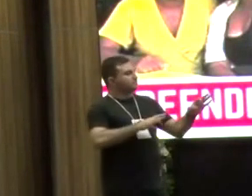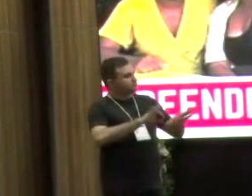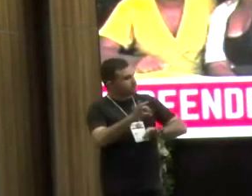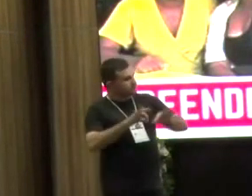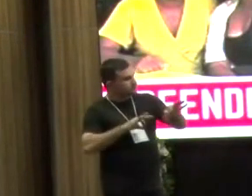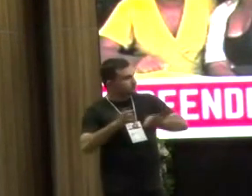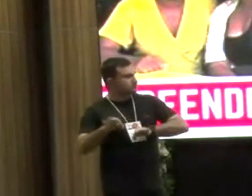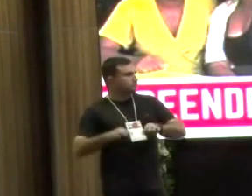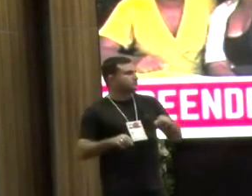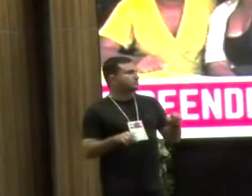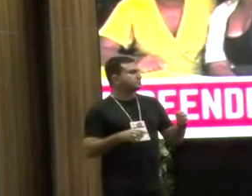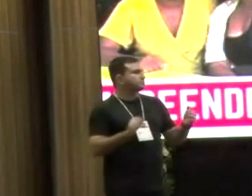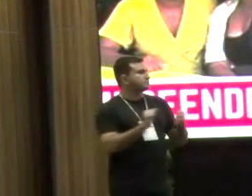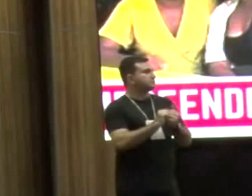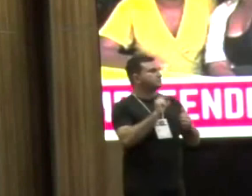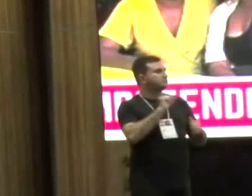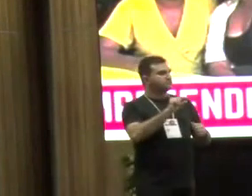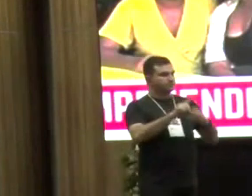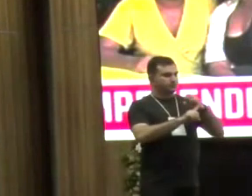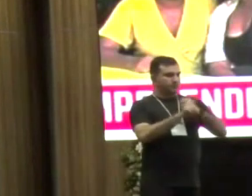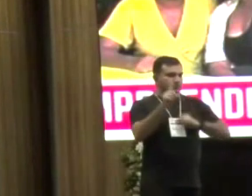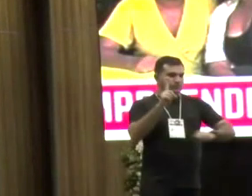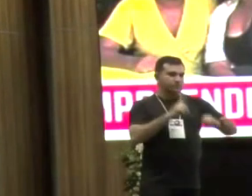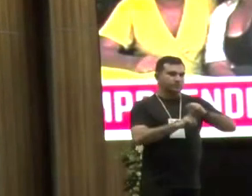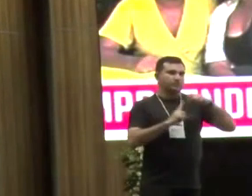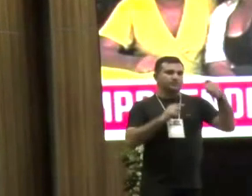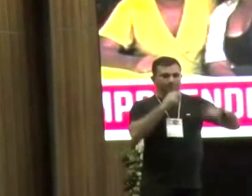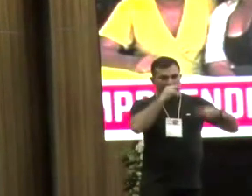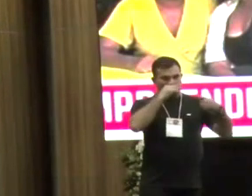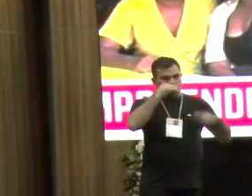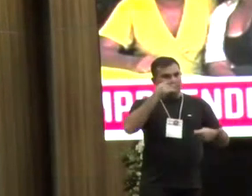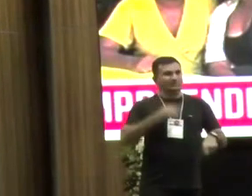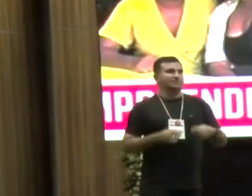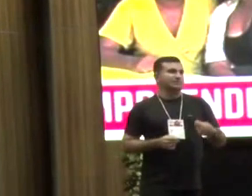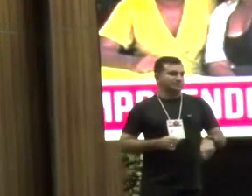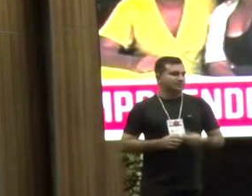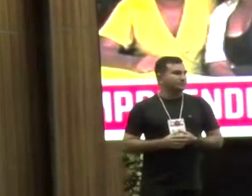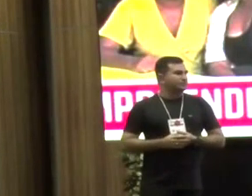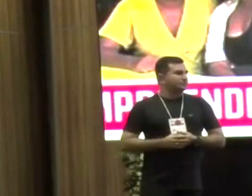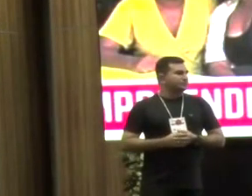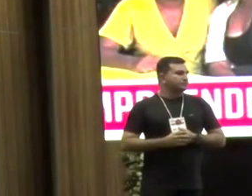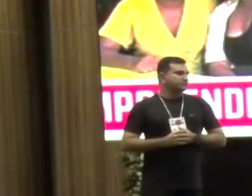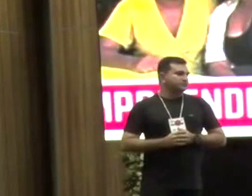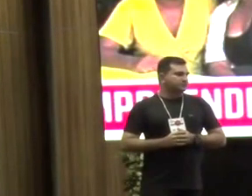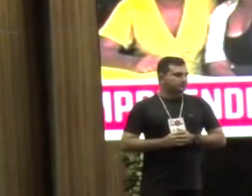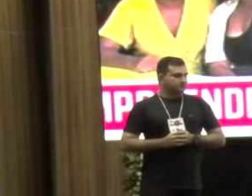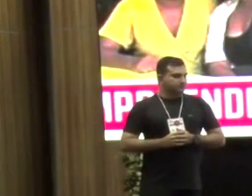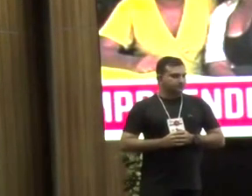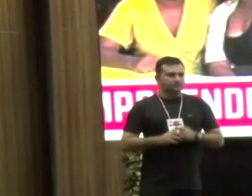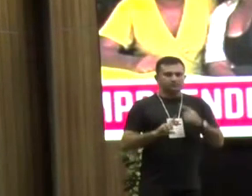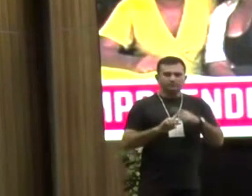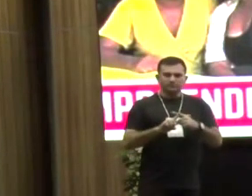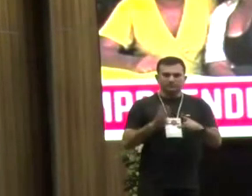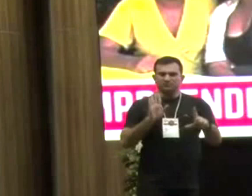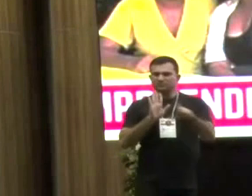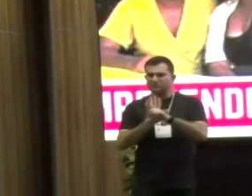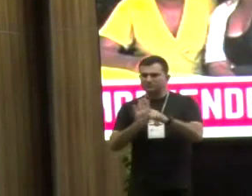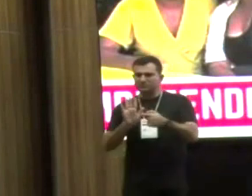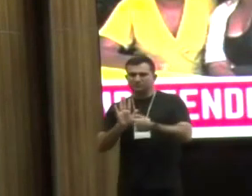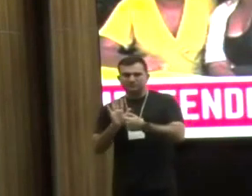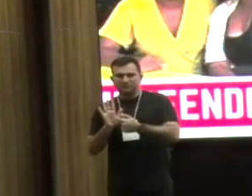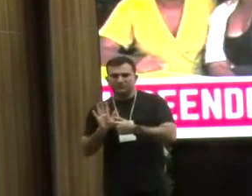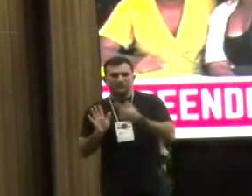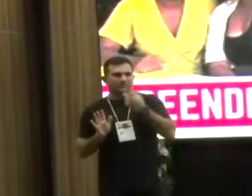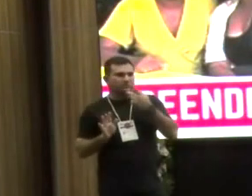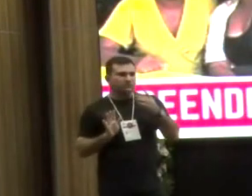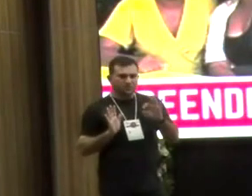organizacionais, com aquilo que a sociedade precisa. Por que a Constituição e a lei não falam